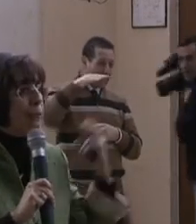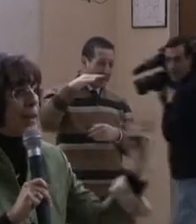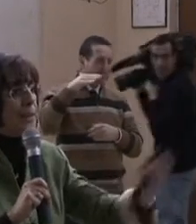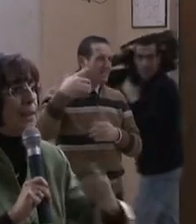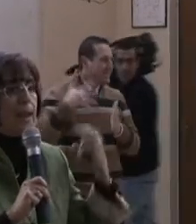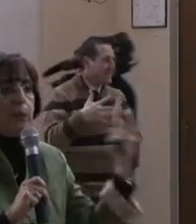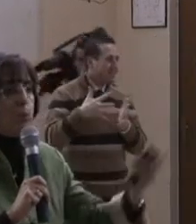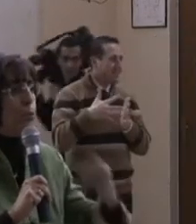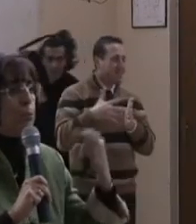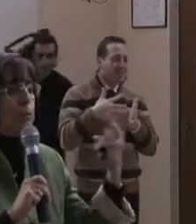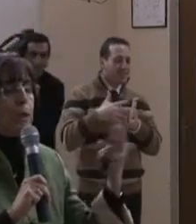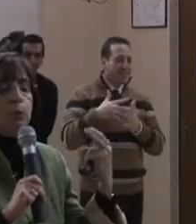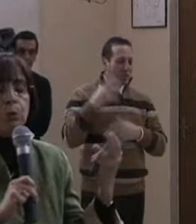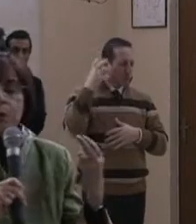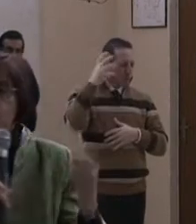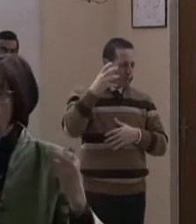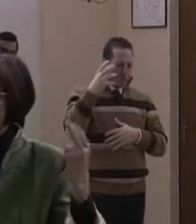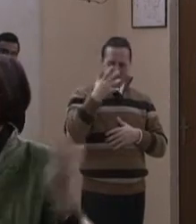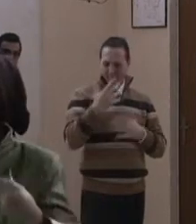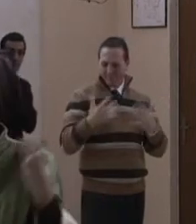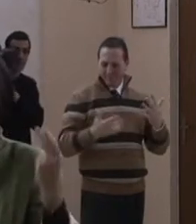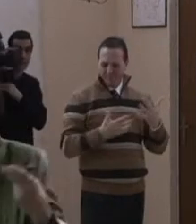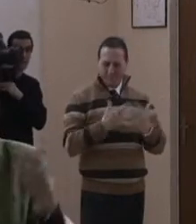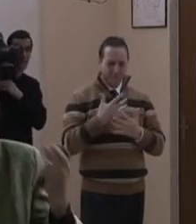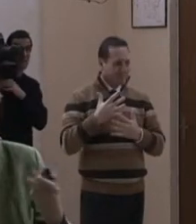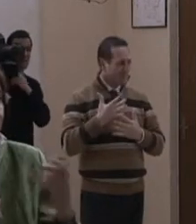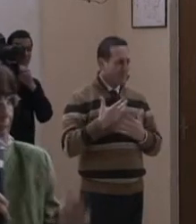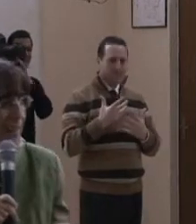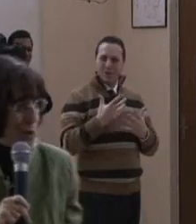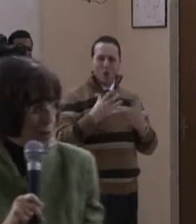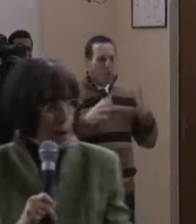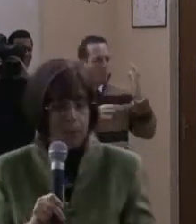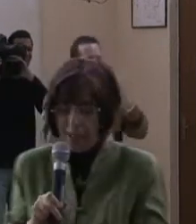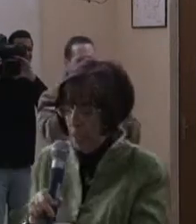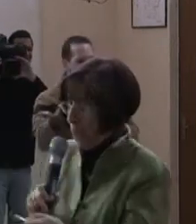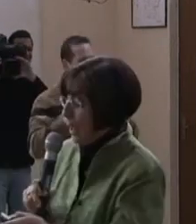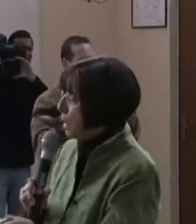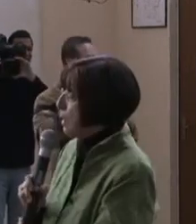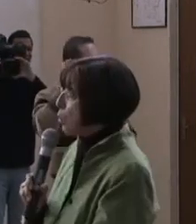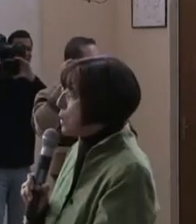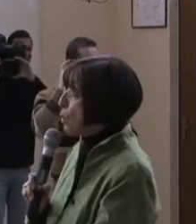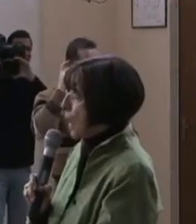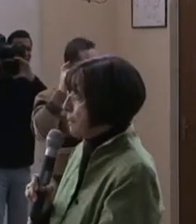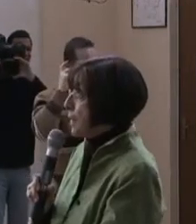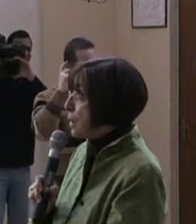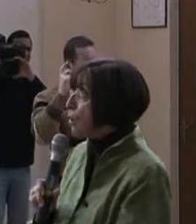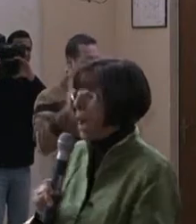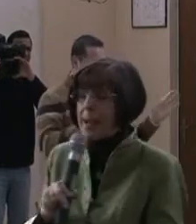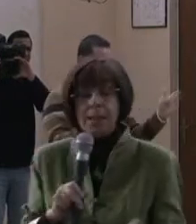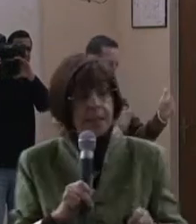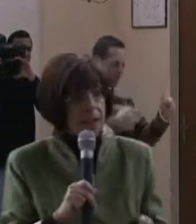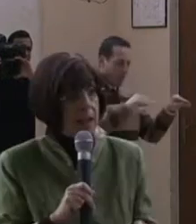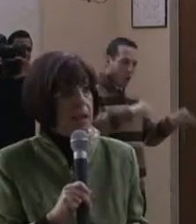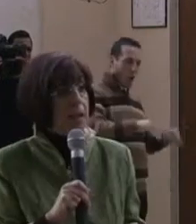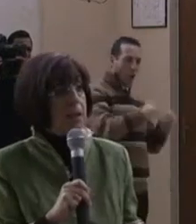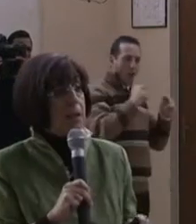l'ascolto e fa diventare tutti i suoni una sorta di pazzi indecifrati. Questo è vero